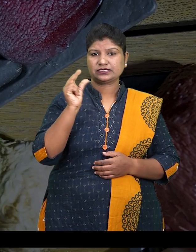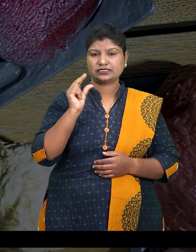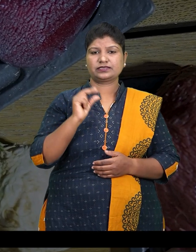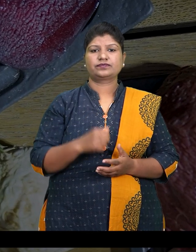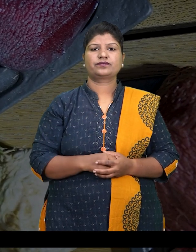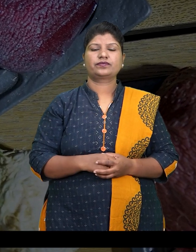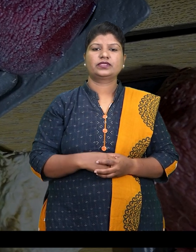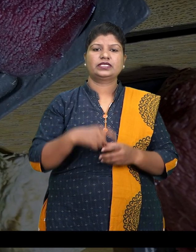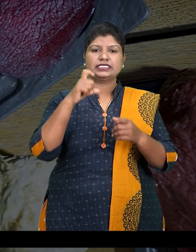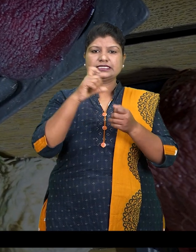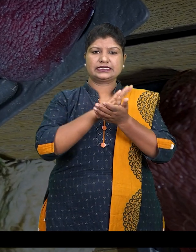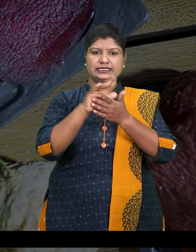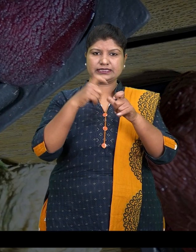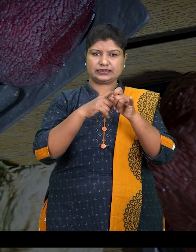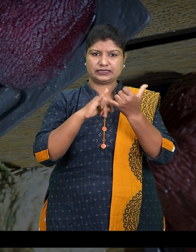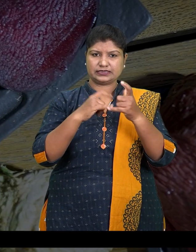अंडे,